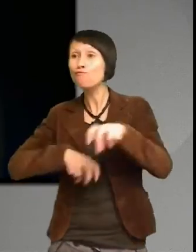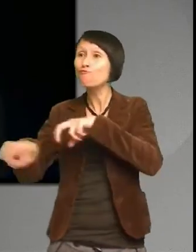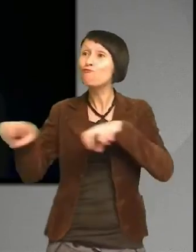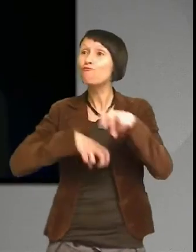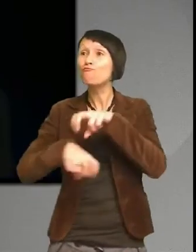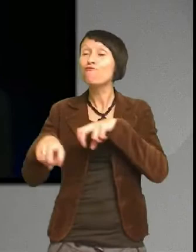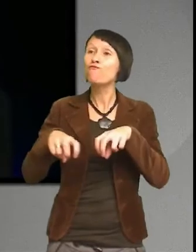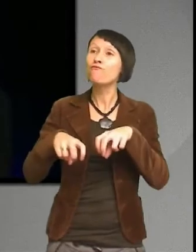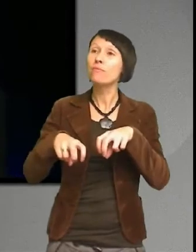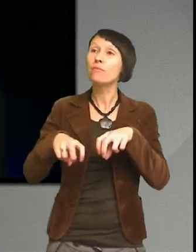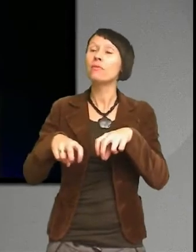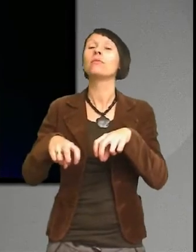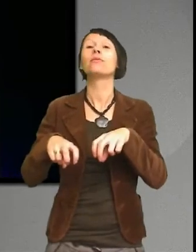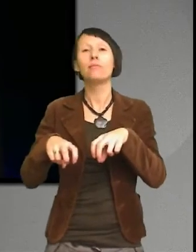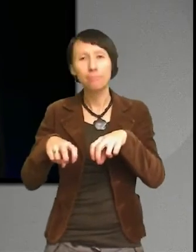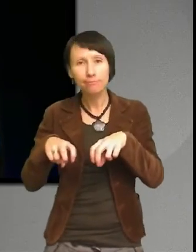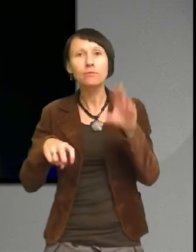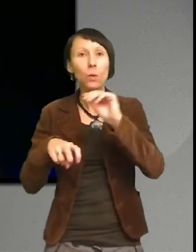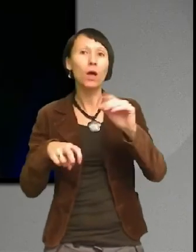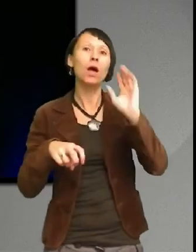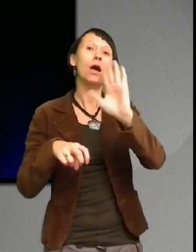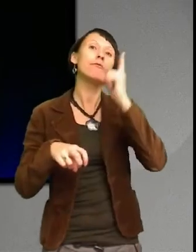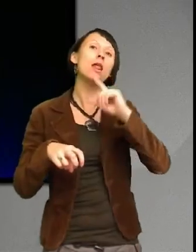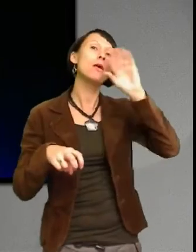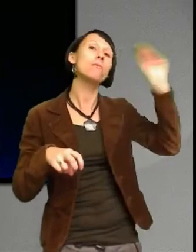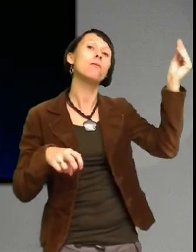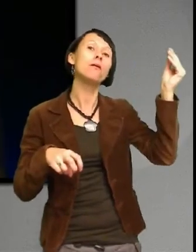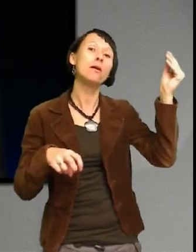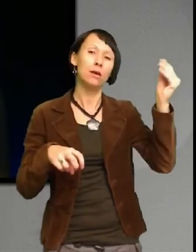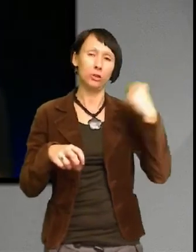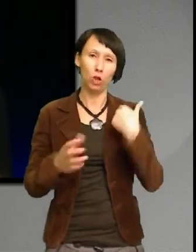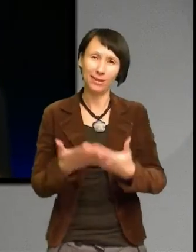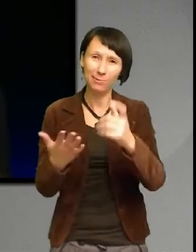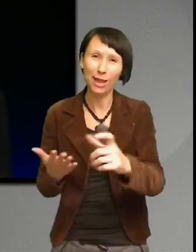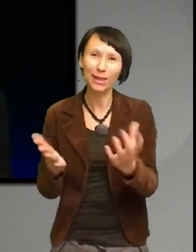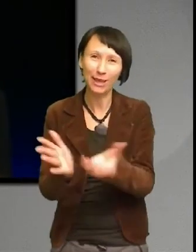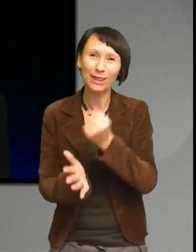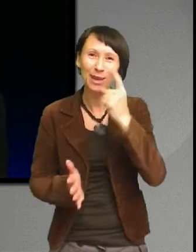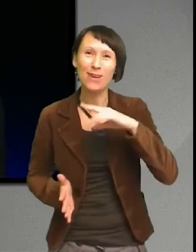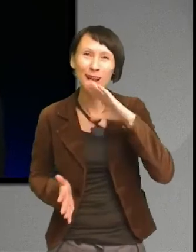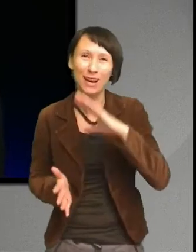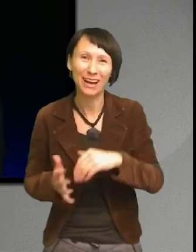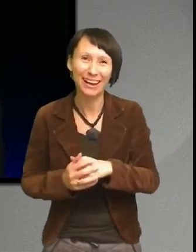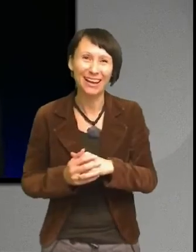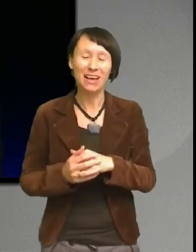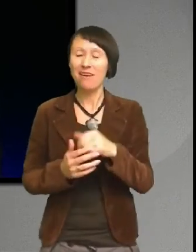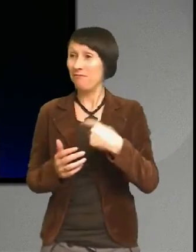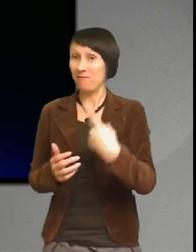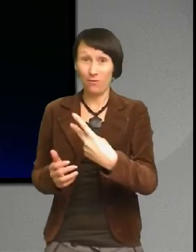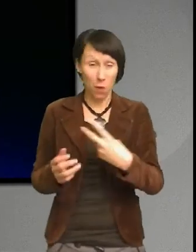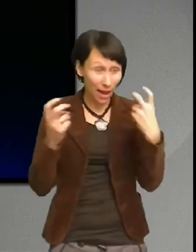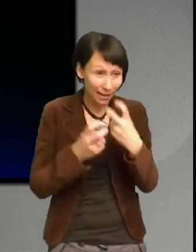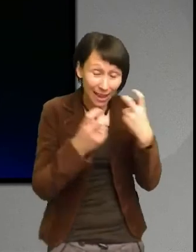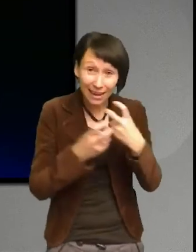letade efter sina föräldrar och så småningom hittade vi dem. Och oj, vad lättare de såg ut när de äntligen såg henne.